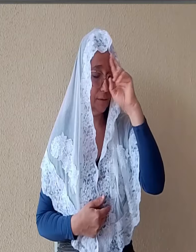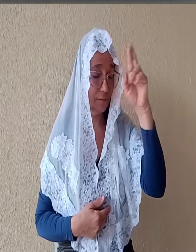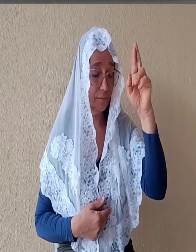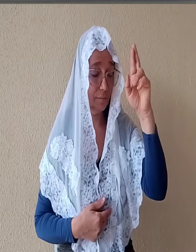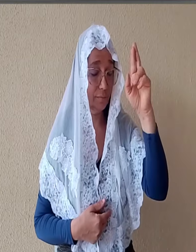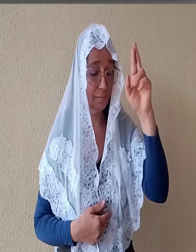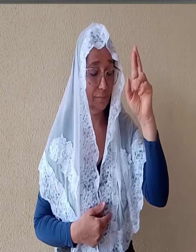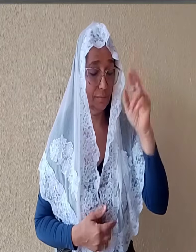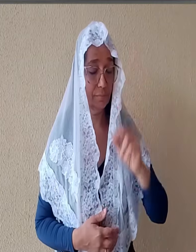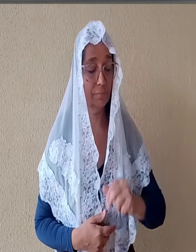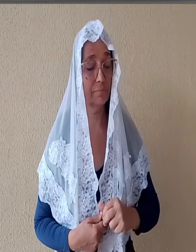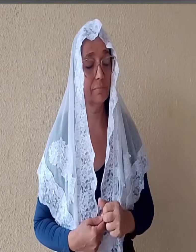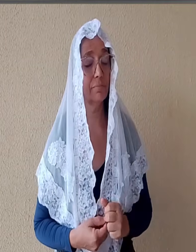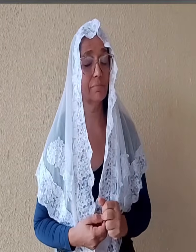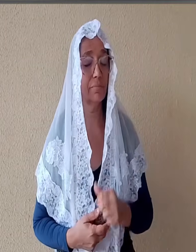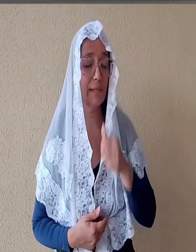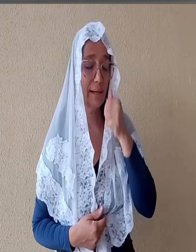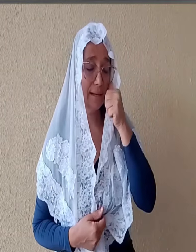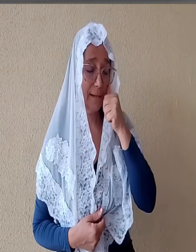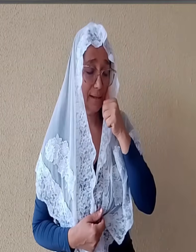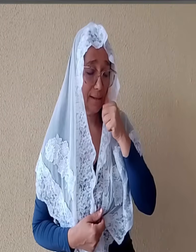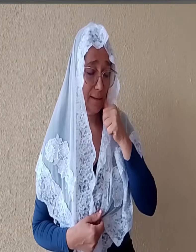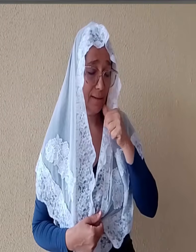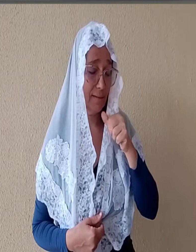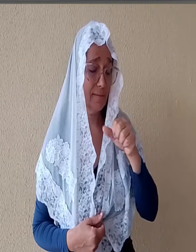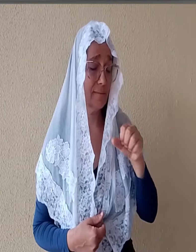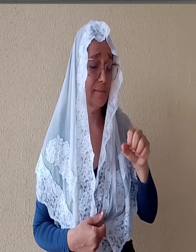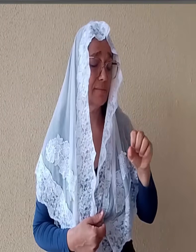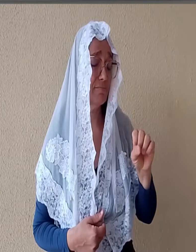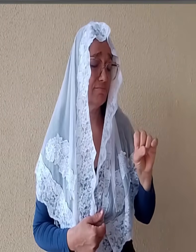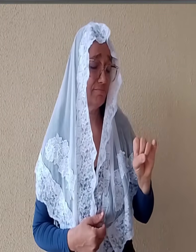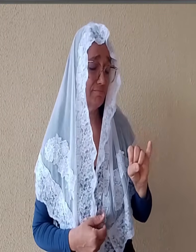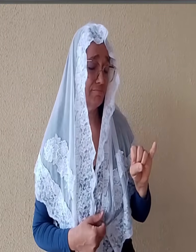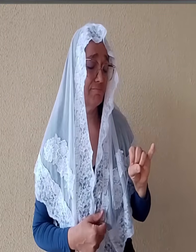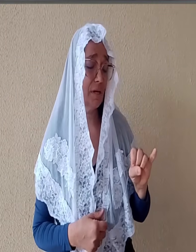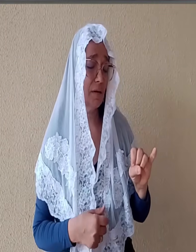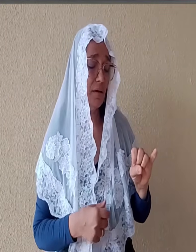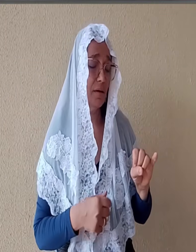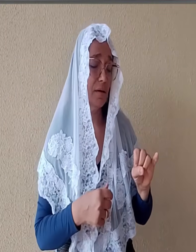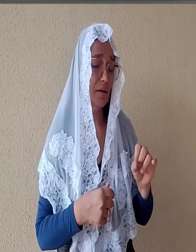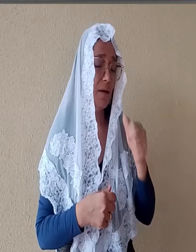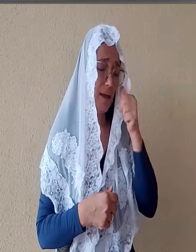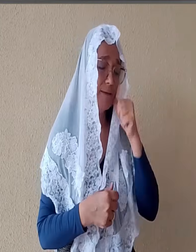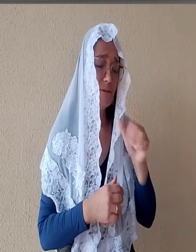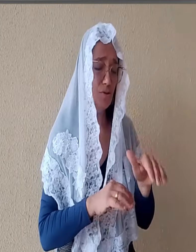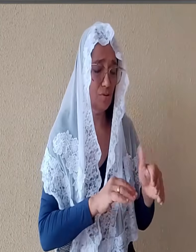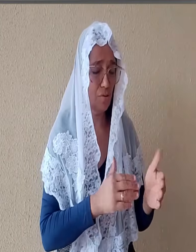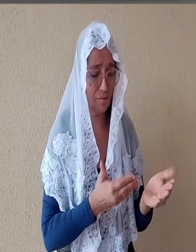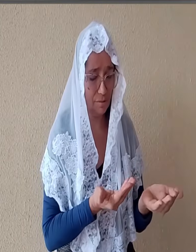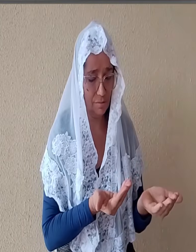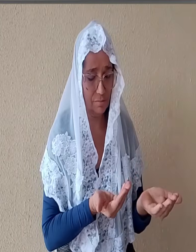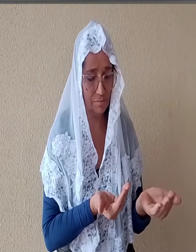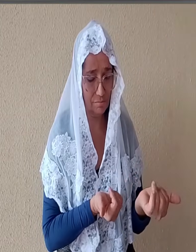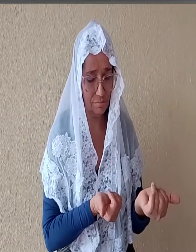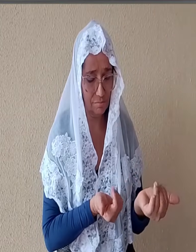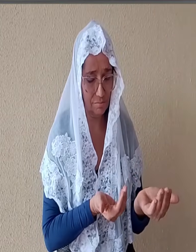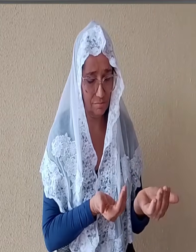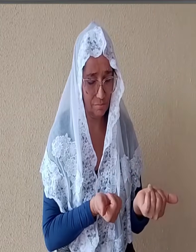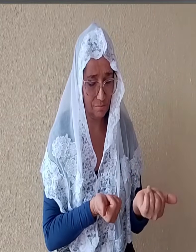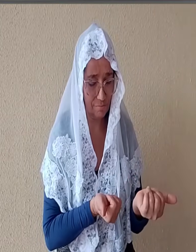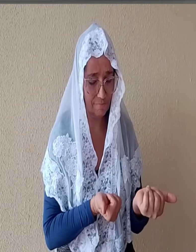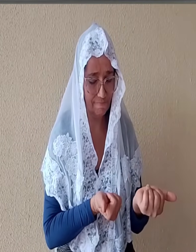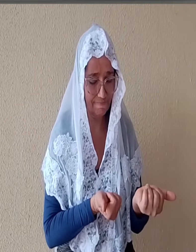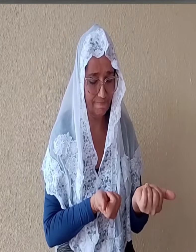não sei o que aconteceu. Glória a Deus. Senhor, com essa pessoa que nós não Glória a conhecemos, Deus. por certo já é